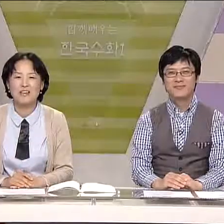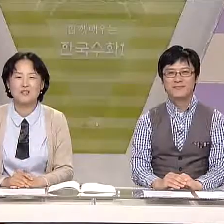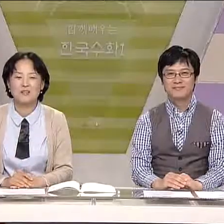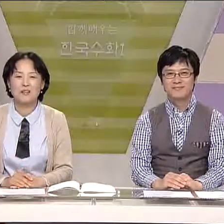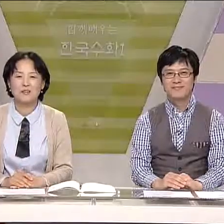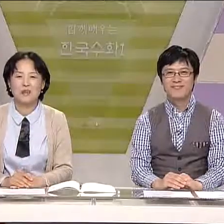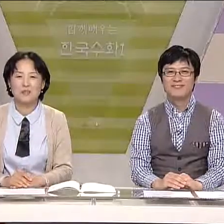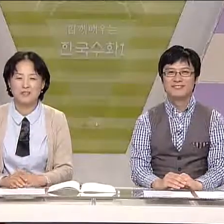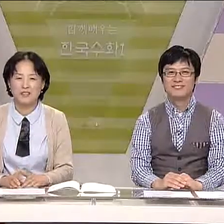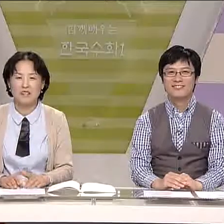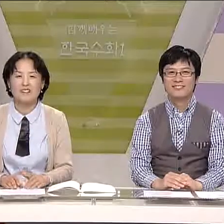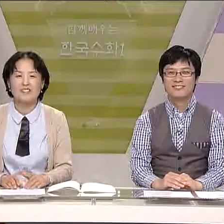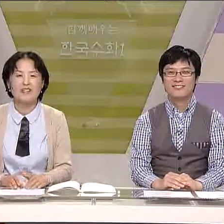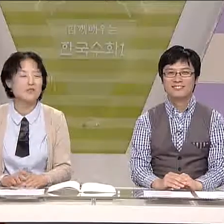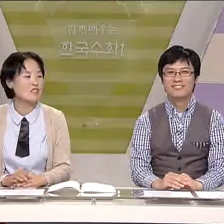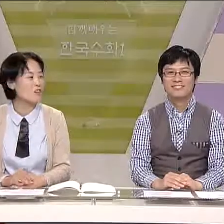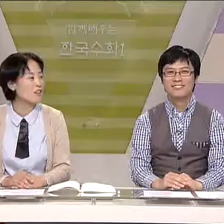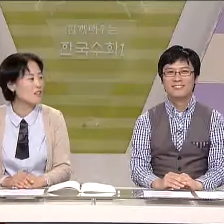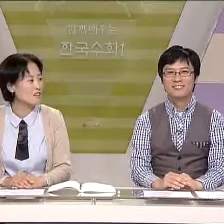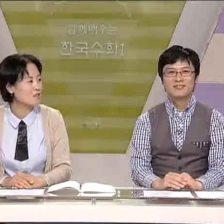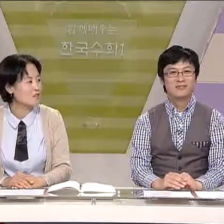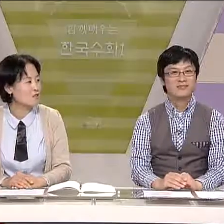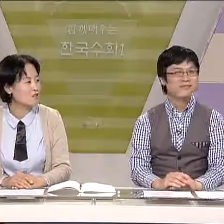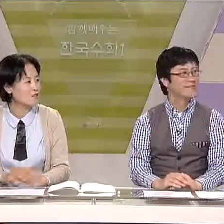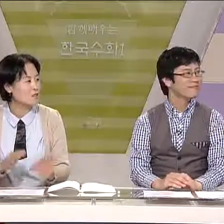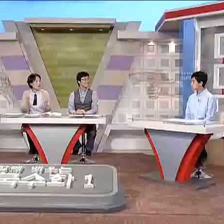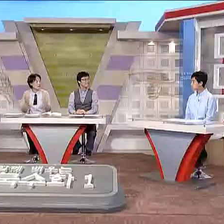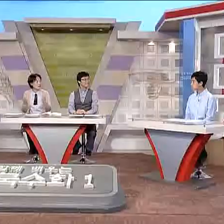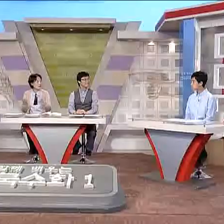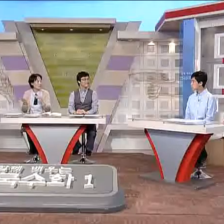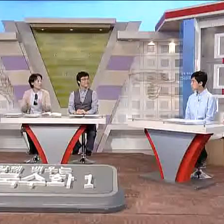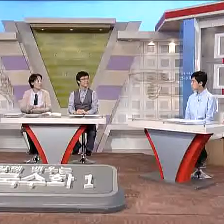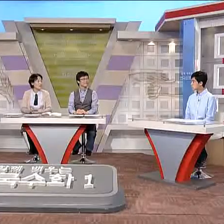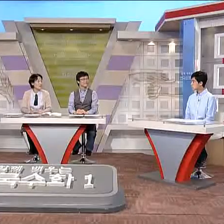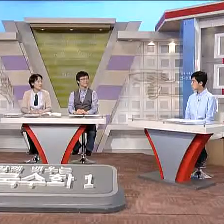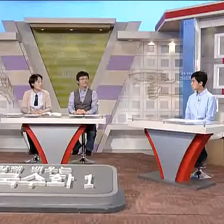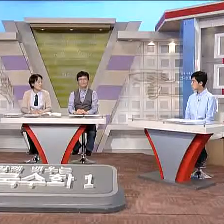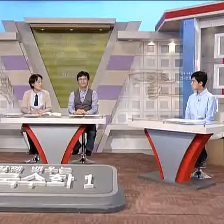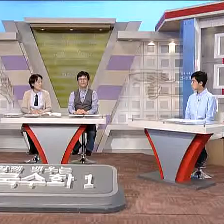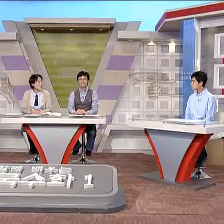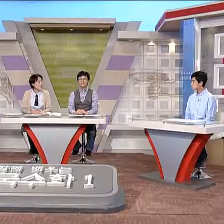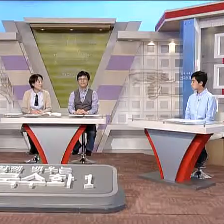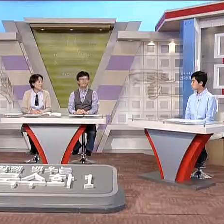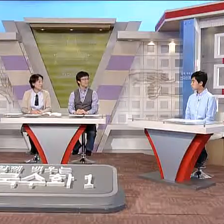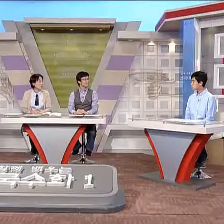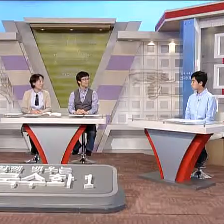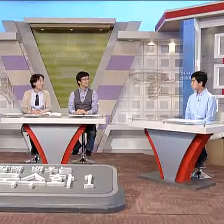계속되기를 바라면서 우리 정원 학생 오늘 지금까지 같이 해줬는데 특별히 어려운 수화는 없었어요?